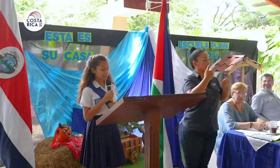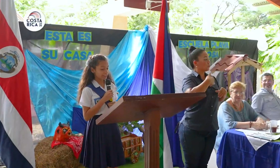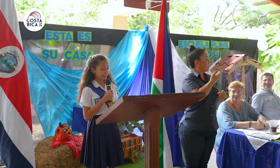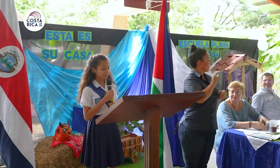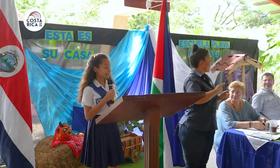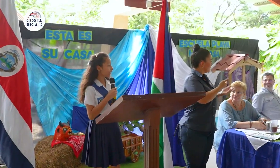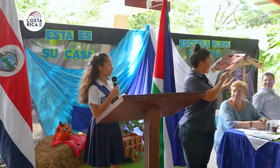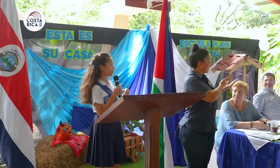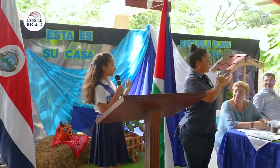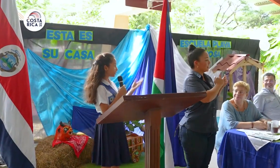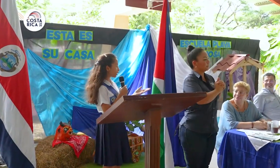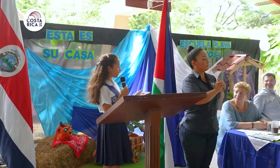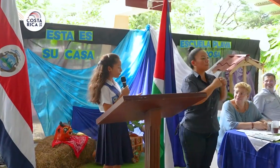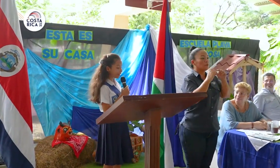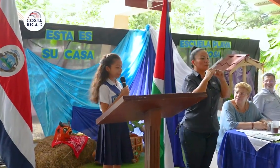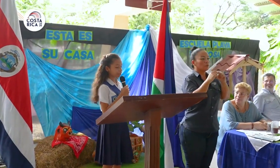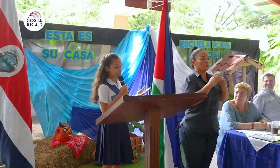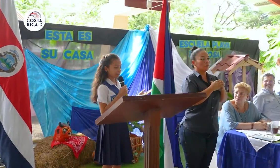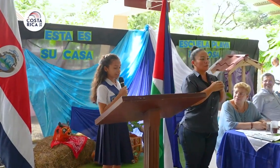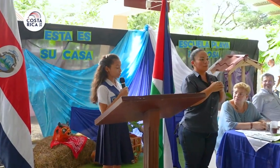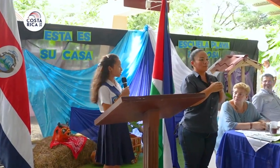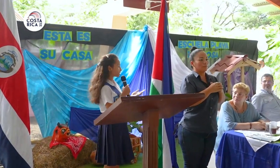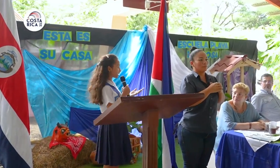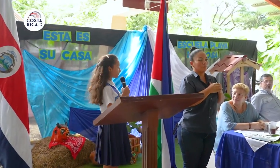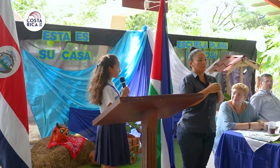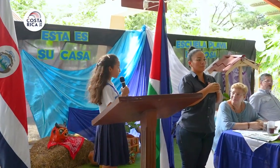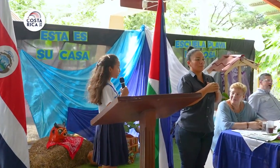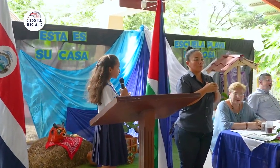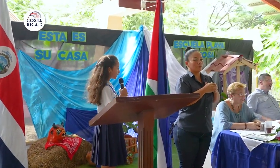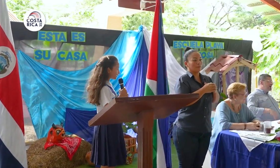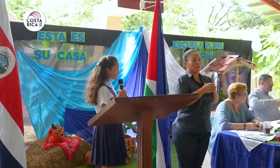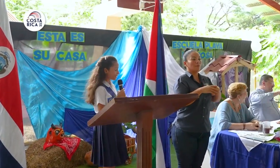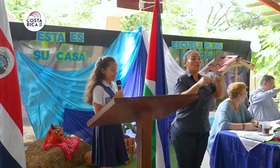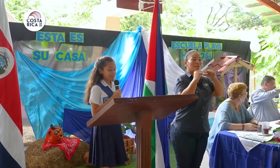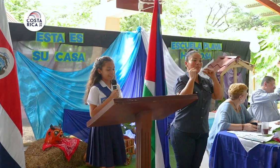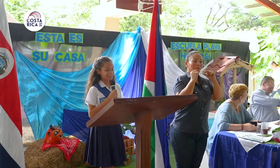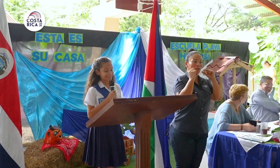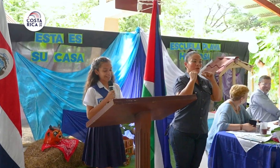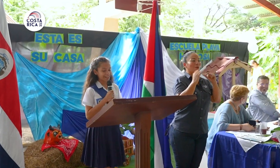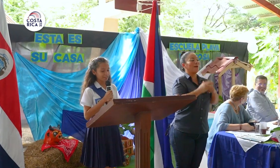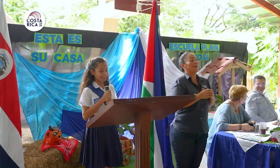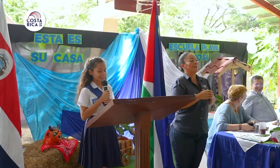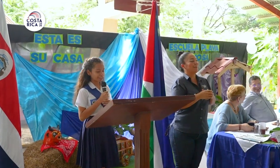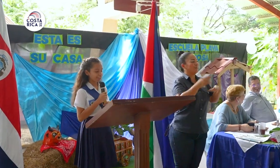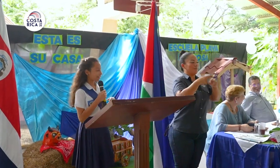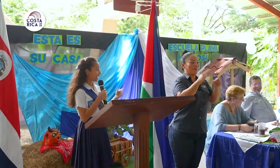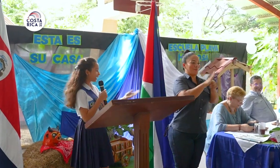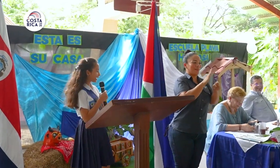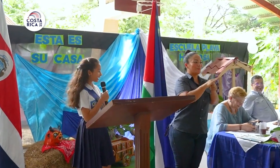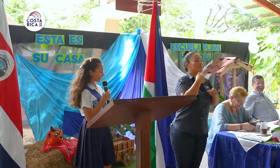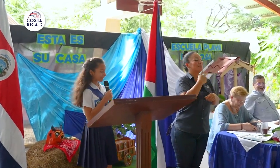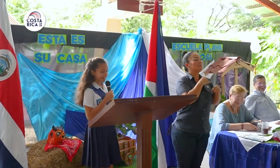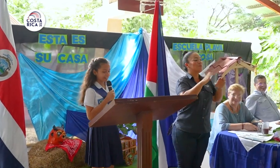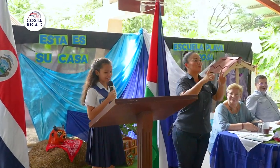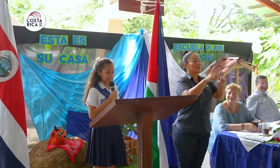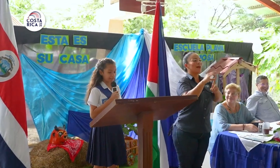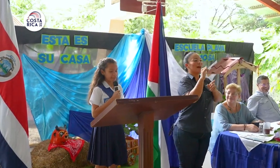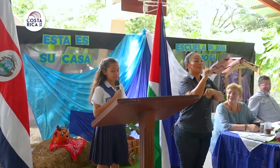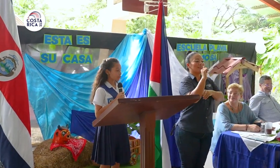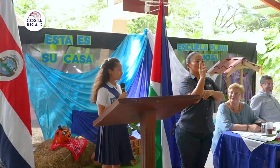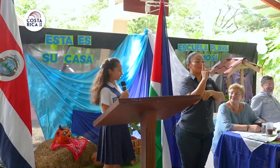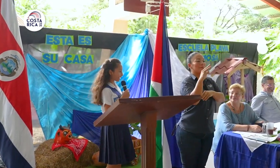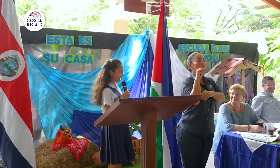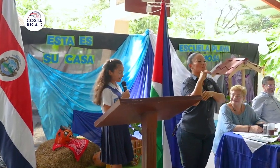señor presidente Rodrigo Alberto de Jesús Chávez Robles, ministra de Educación Ana